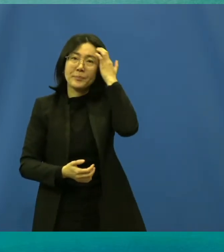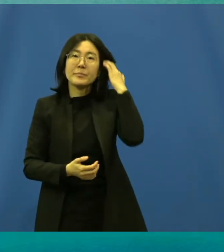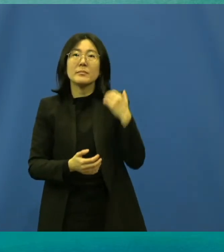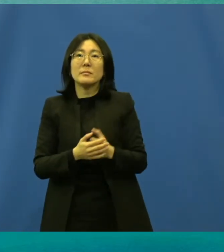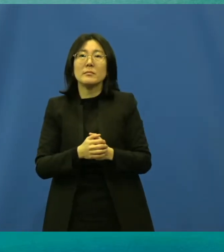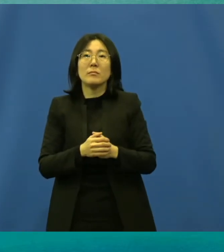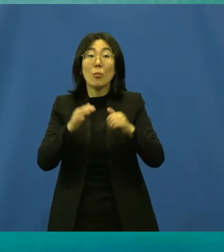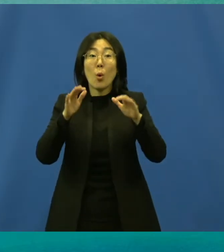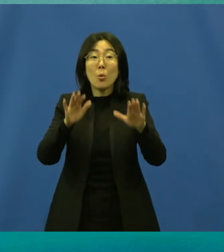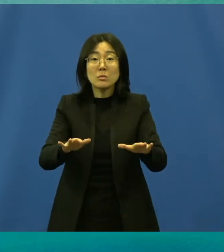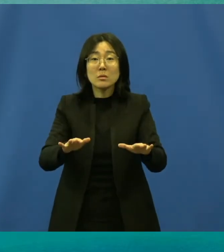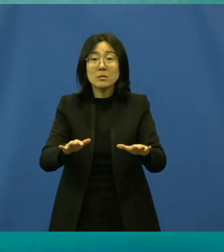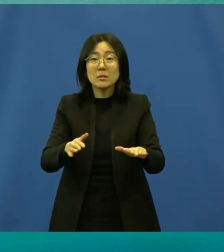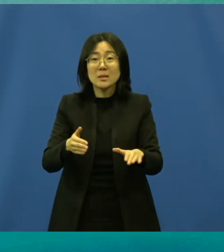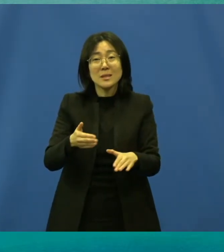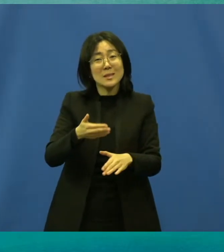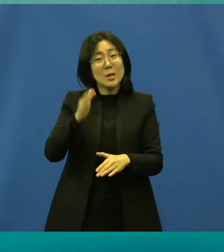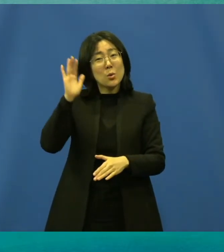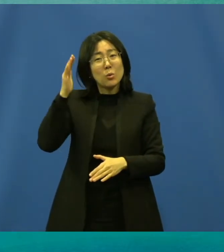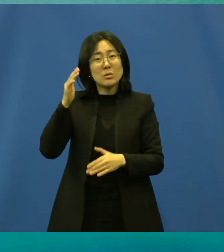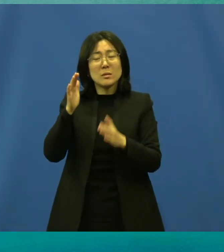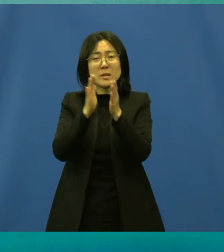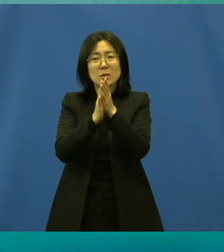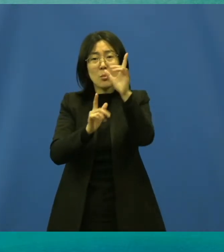오늘날 부르짖는 기도가 많이 사라졌어요.